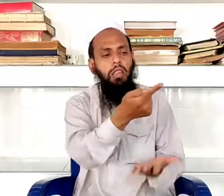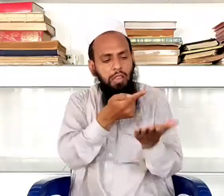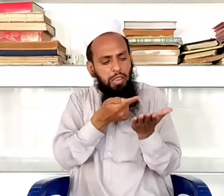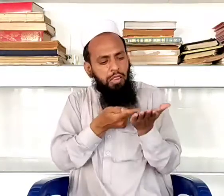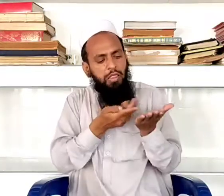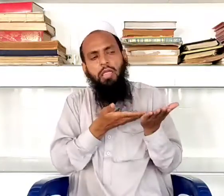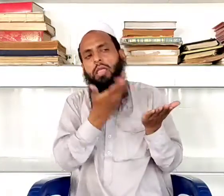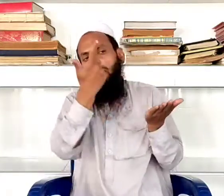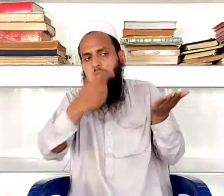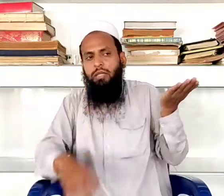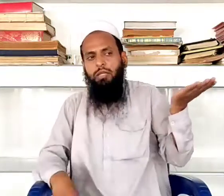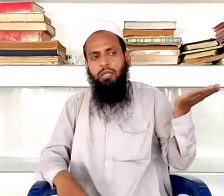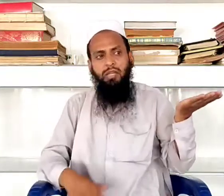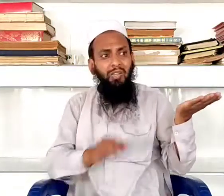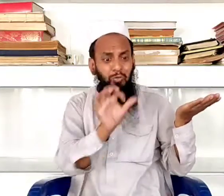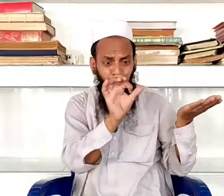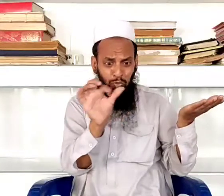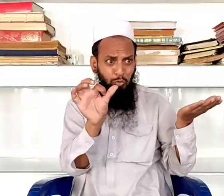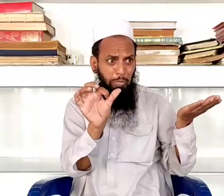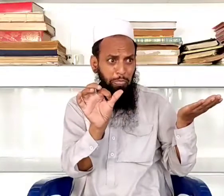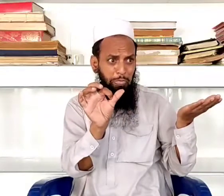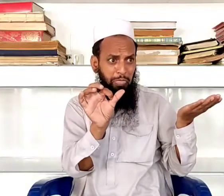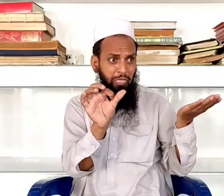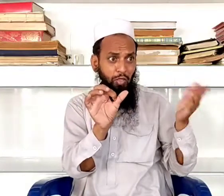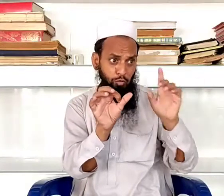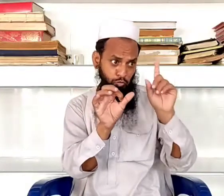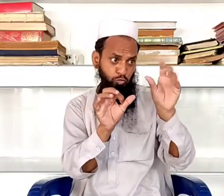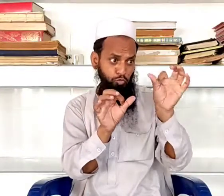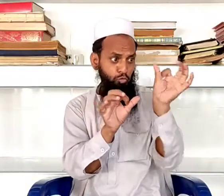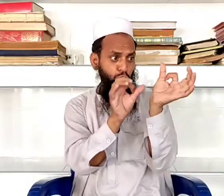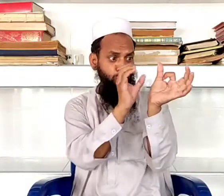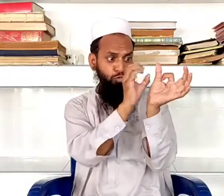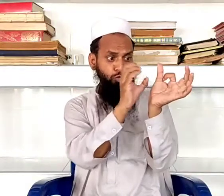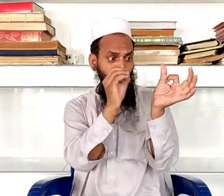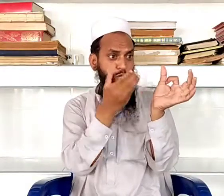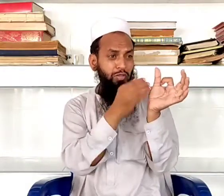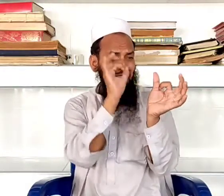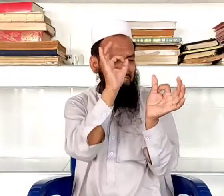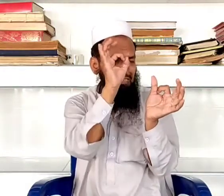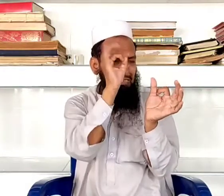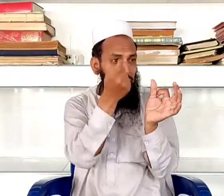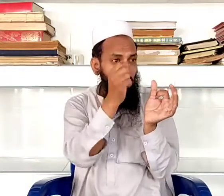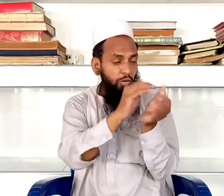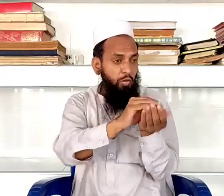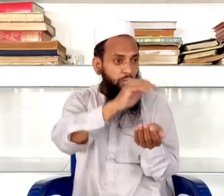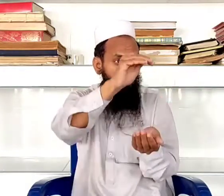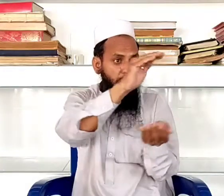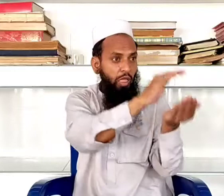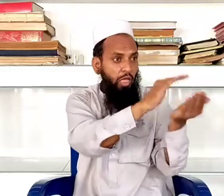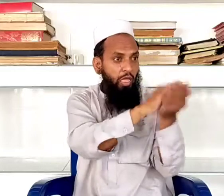बीबी आ मैं तेरा मसला हल कर दिया। फरमाया हल करो। फरमाया लगता है इंदे कि